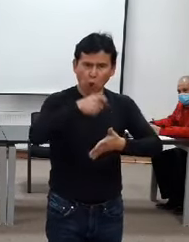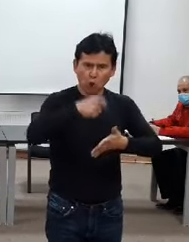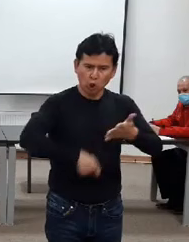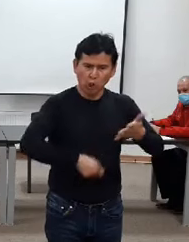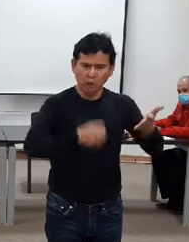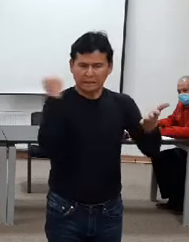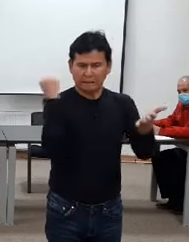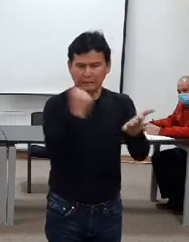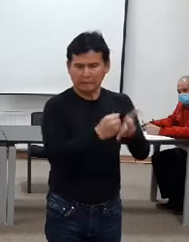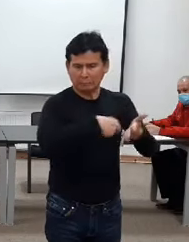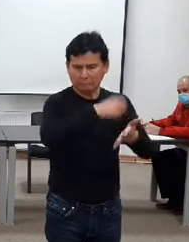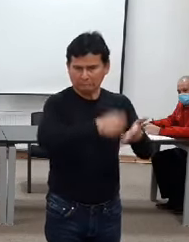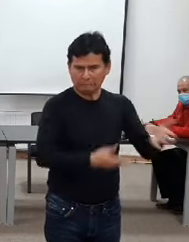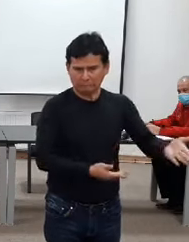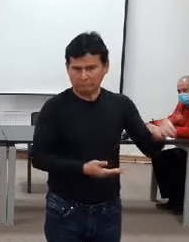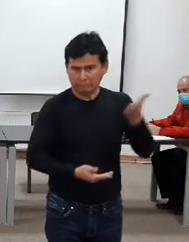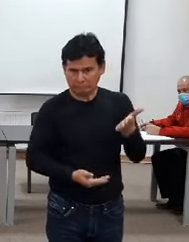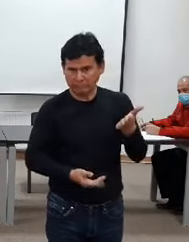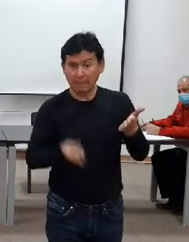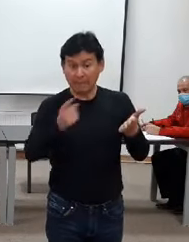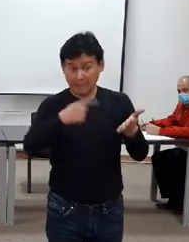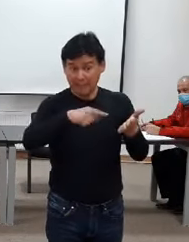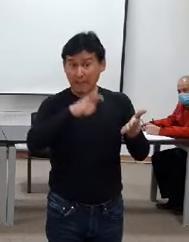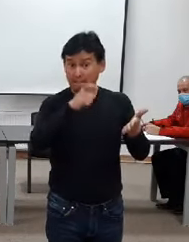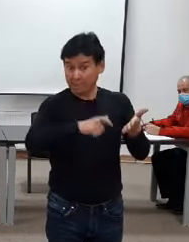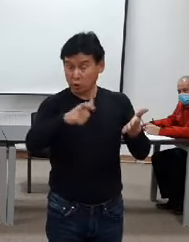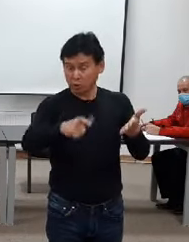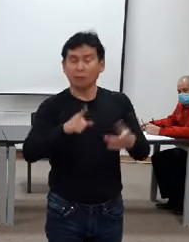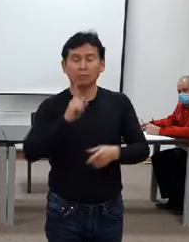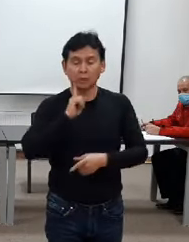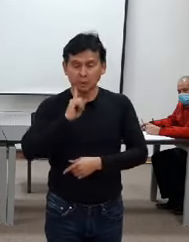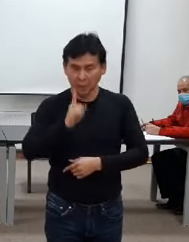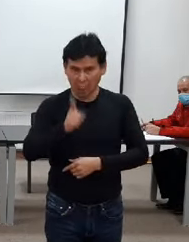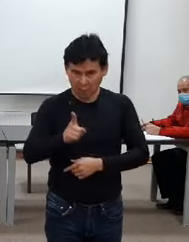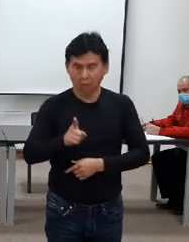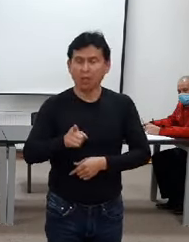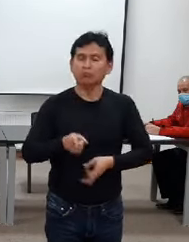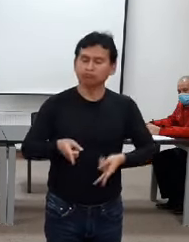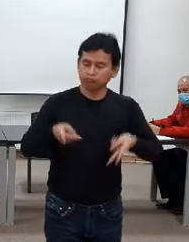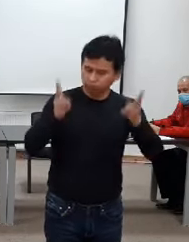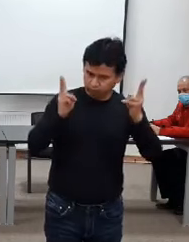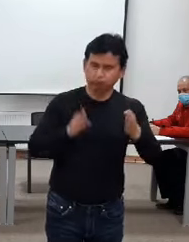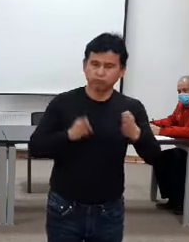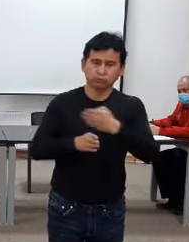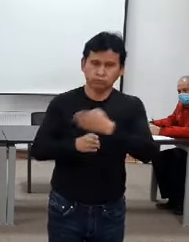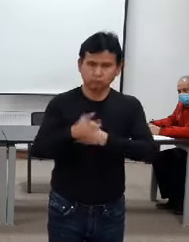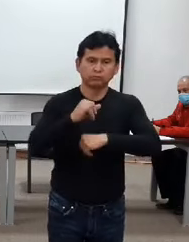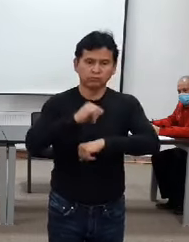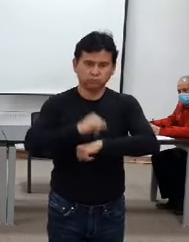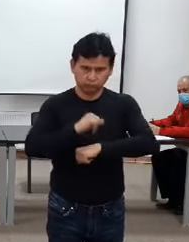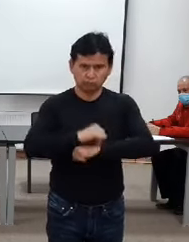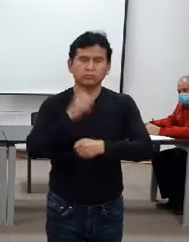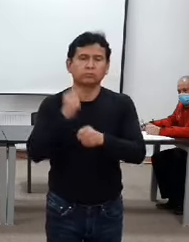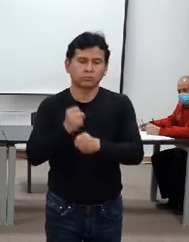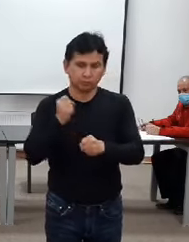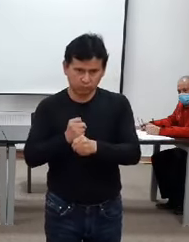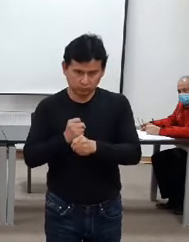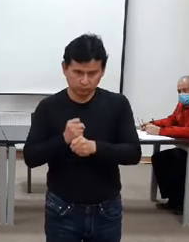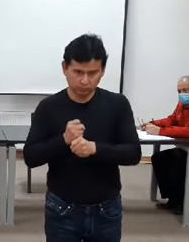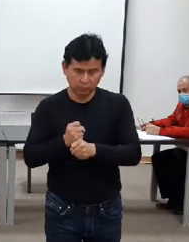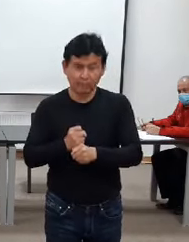con timbre y con firma, esas personas tienen la facultad de ingresar a la región a trabajar.